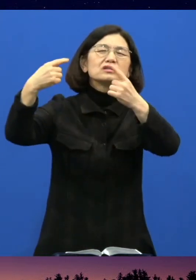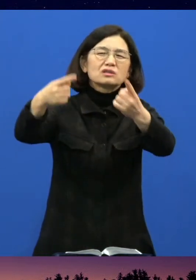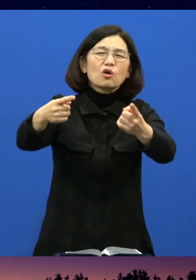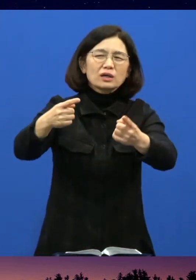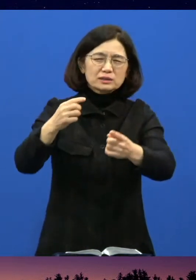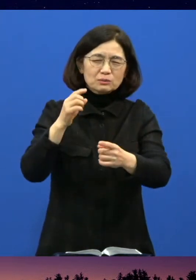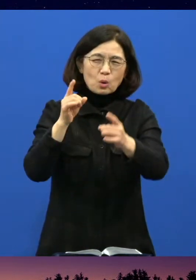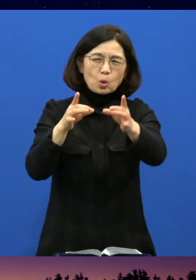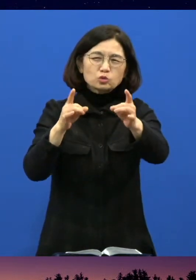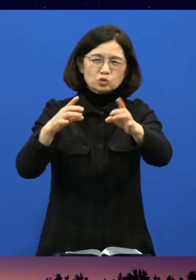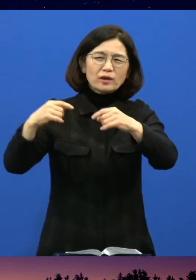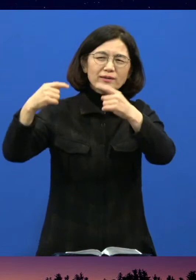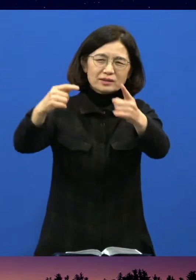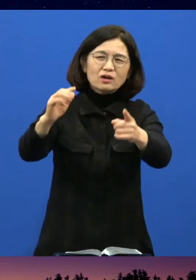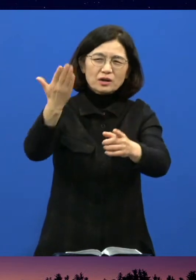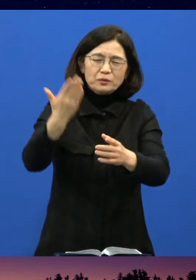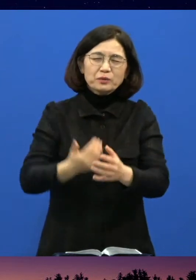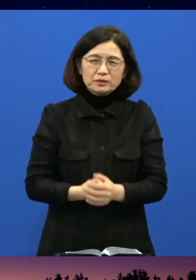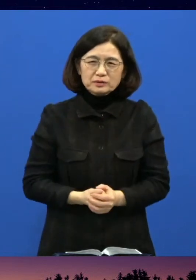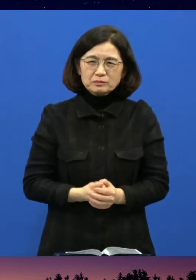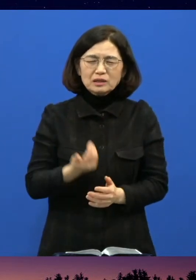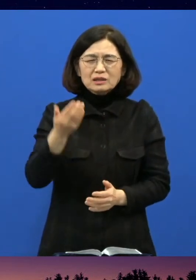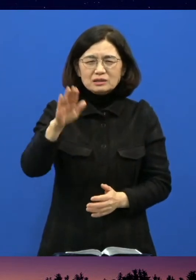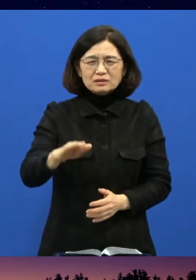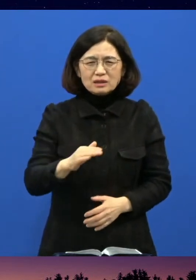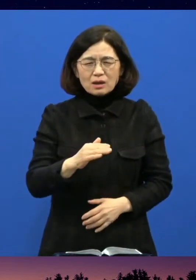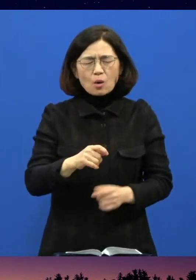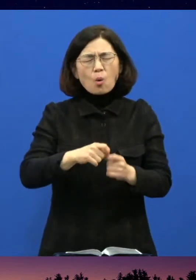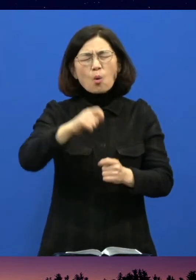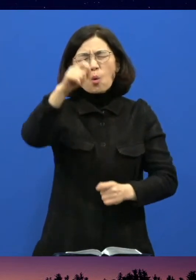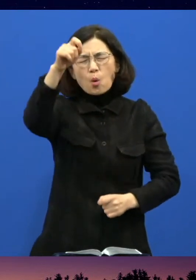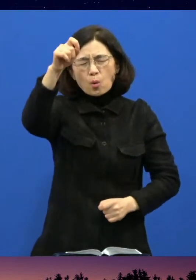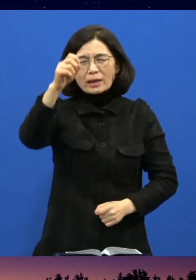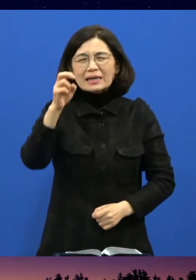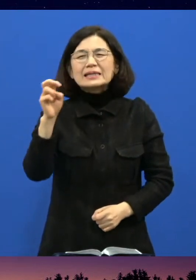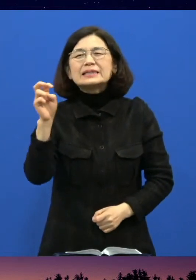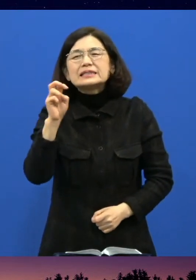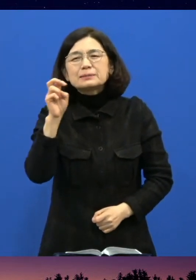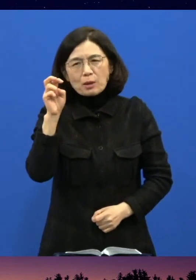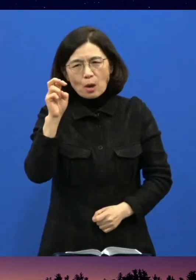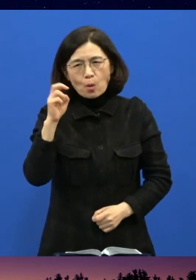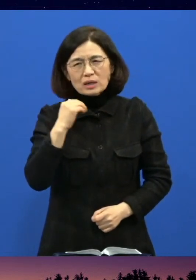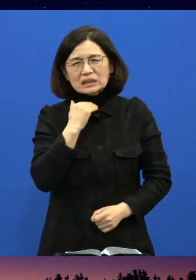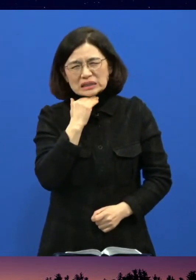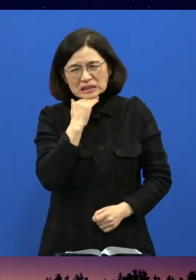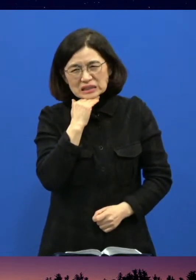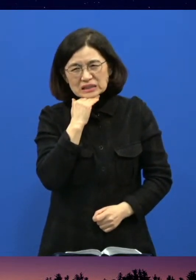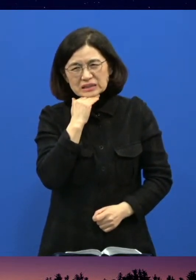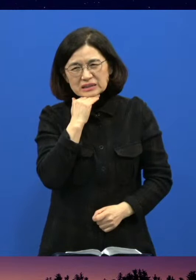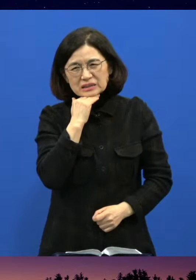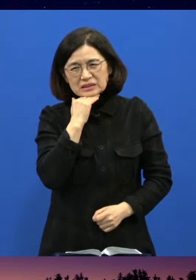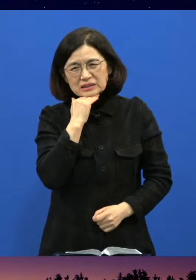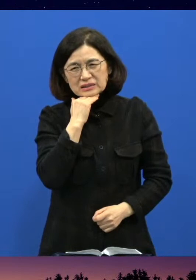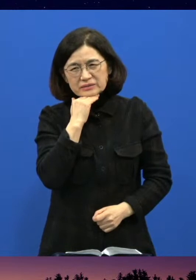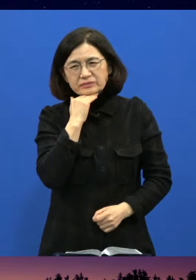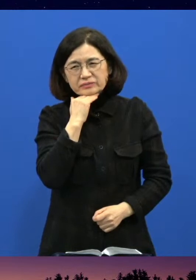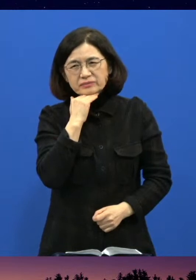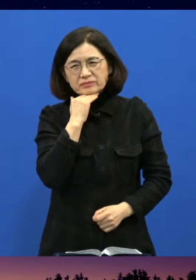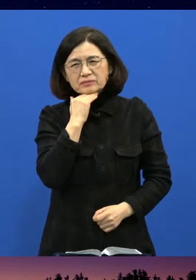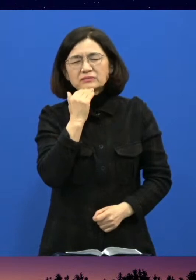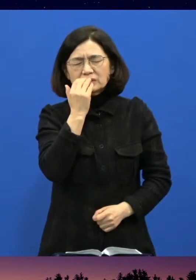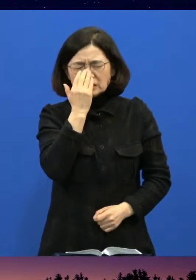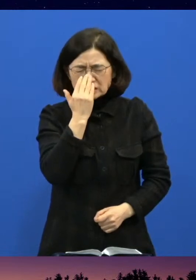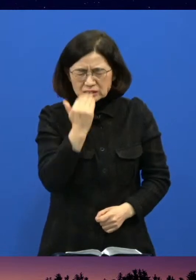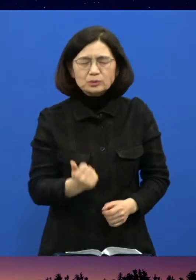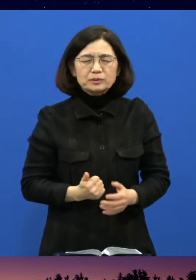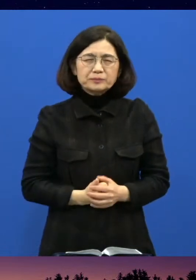안 찢이더라고. 뭐 별 얘기를 다 했어. 안 되는 거야. 안 돼. 20개월이면 여러분 작은 게 아니에요. 아니